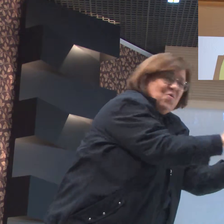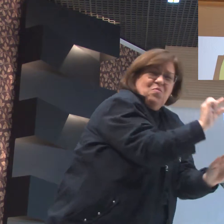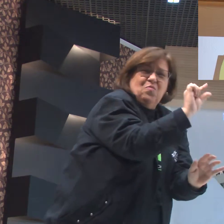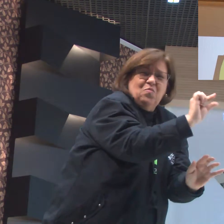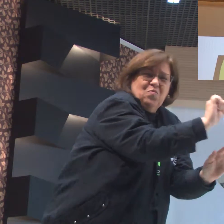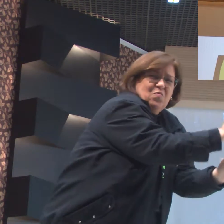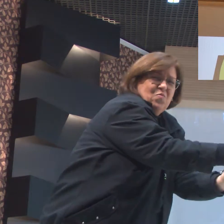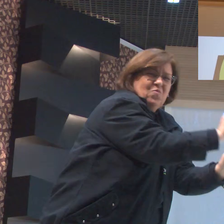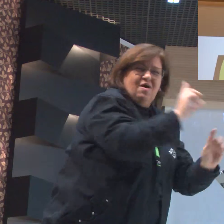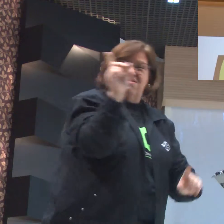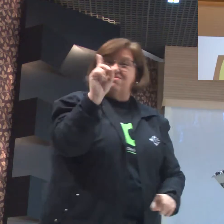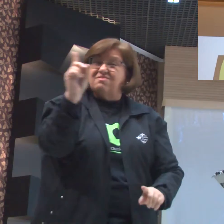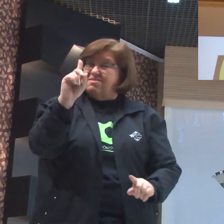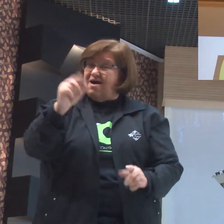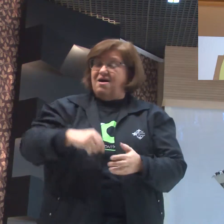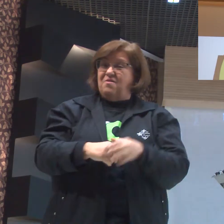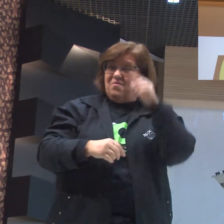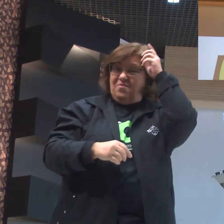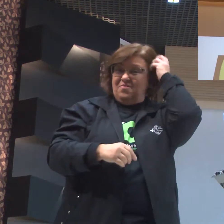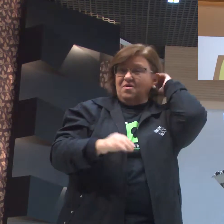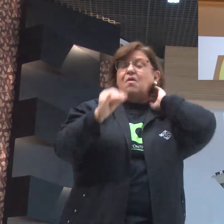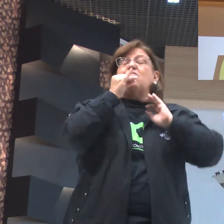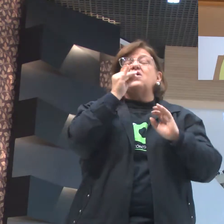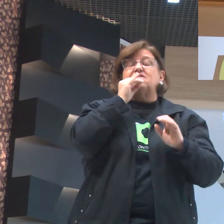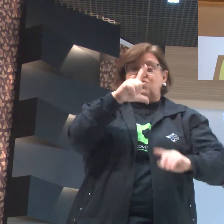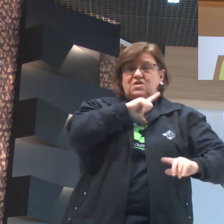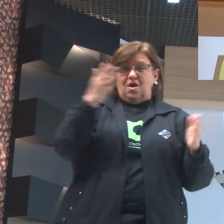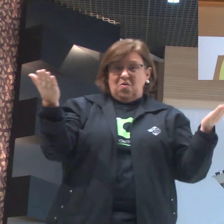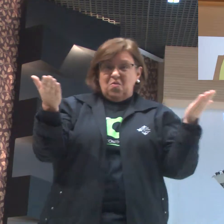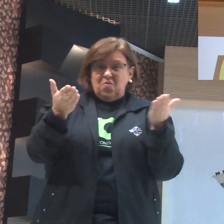pobres. É um modelo econômico que não funciona.